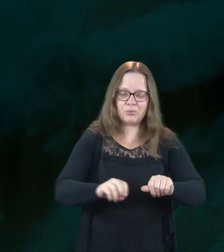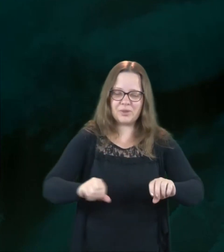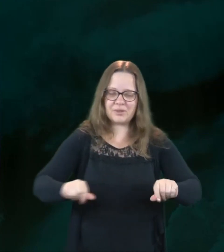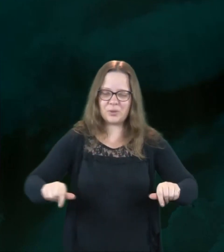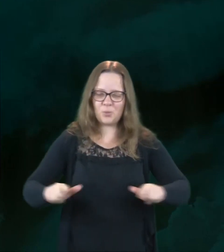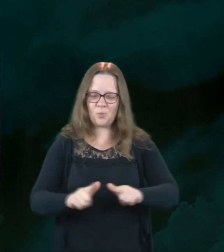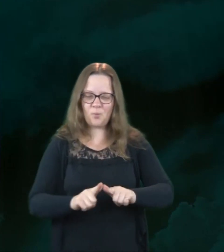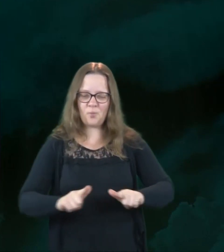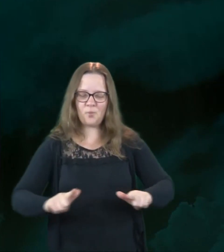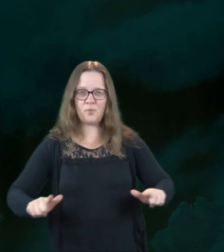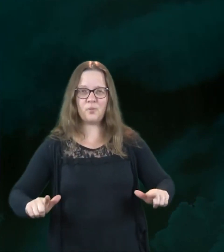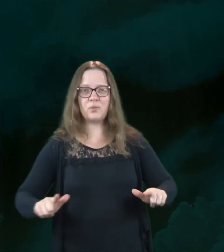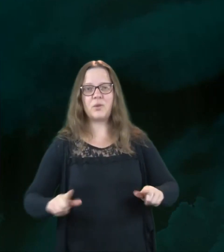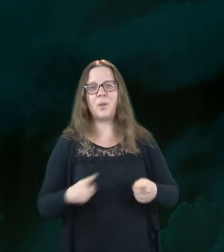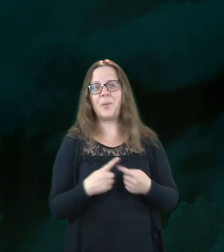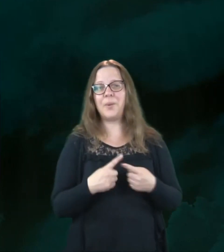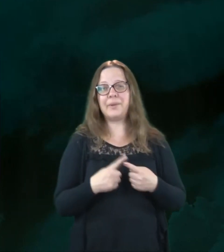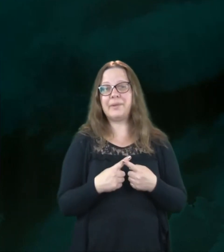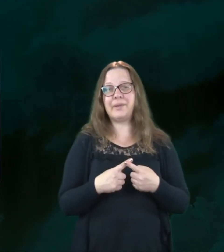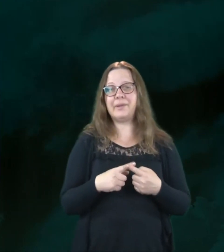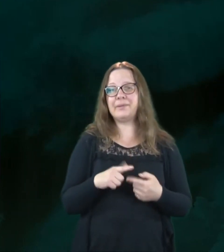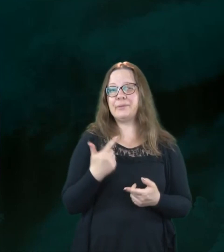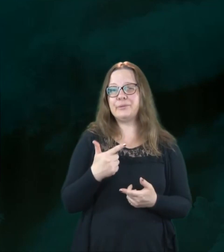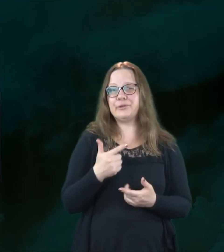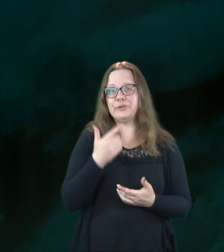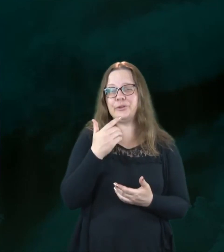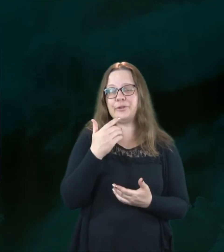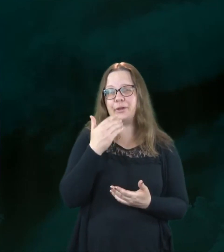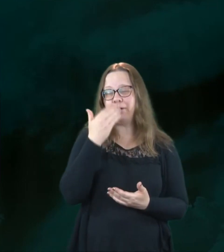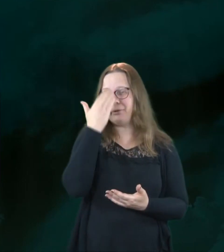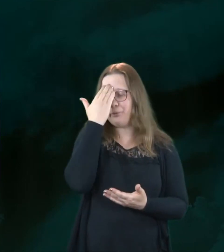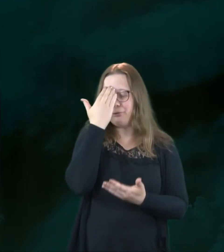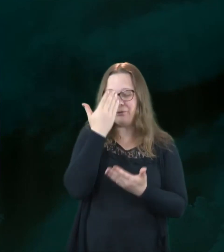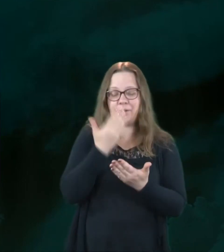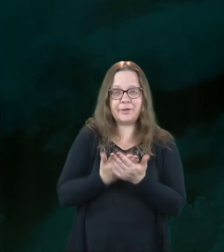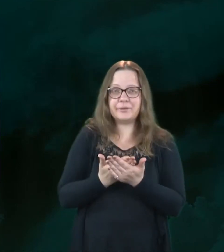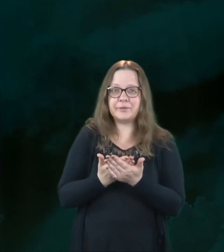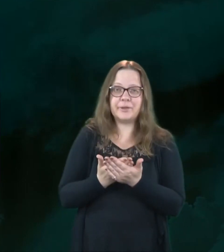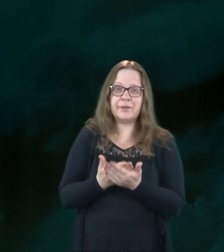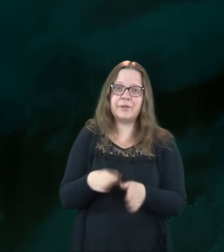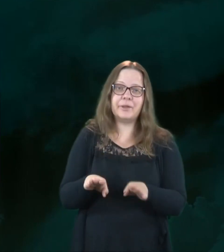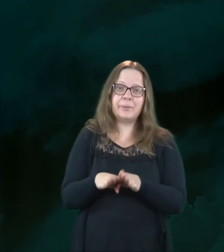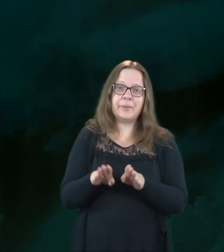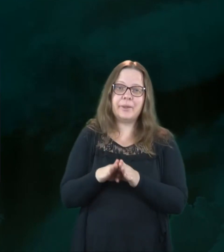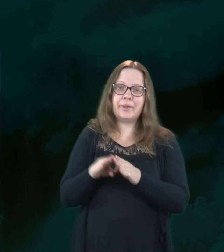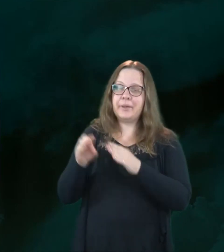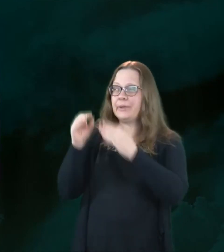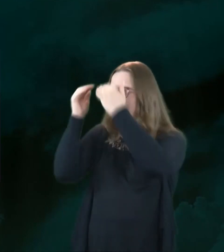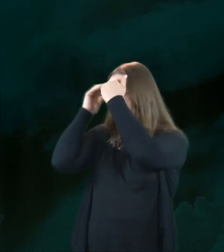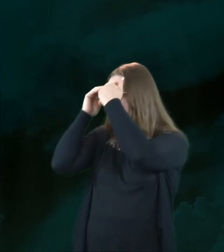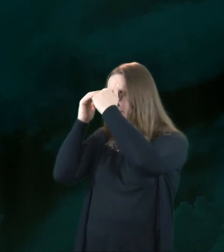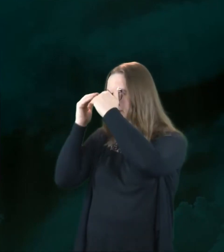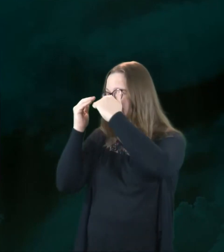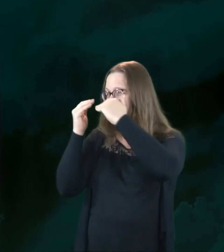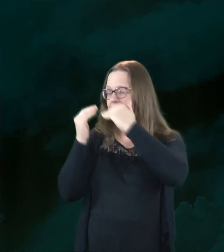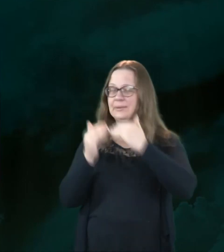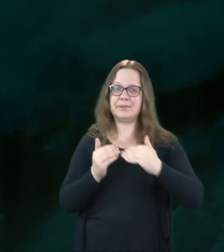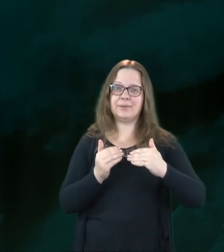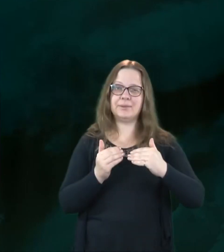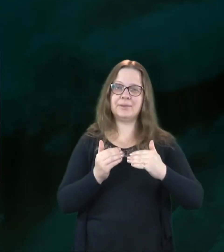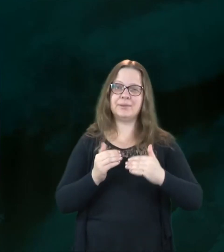incredulidade. Então são duas coisas: quando o homem se desconectou de Deus por causa da desobediência, e